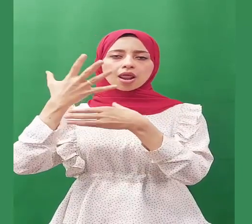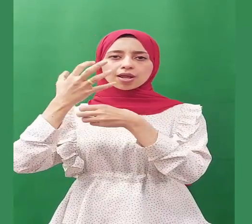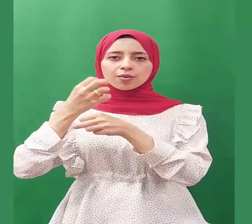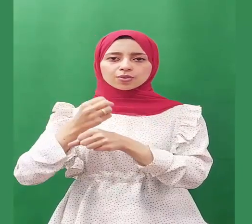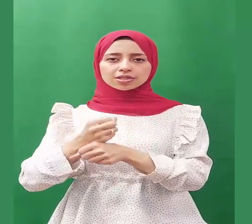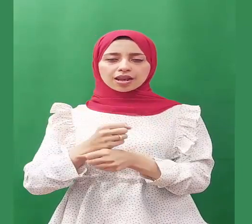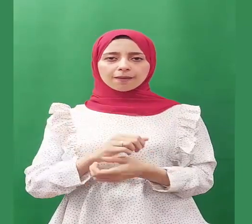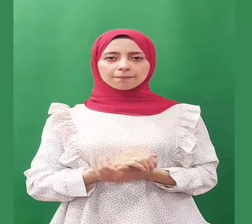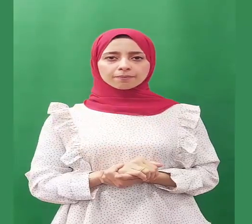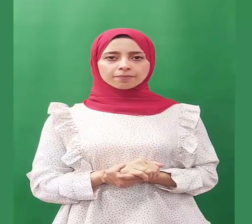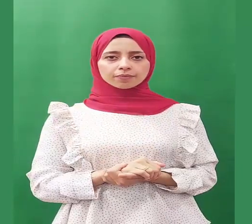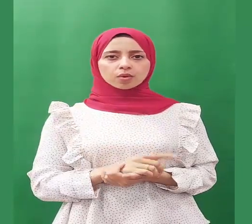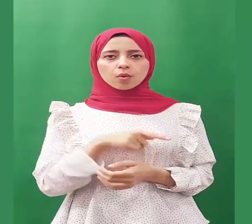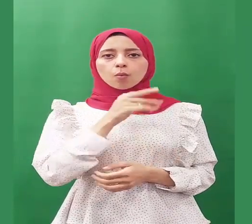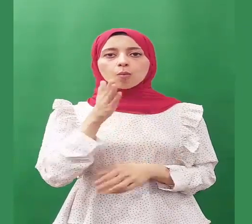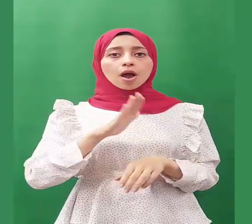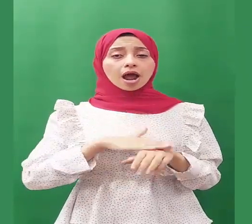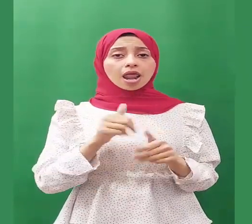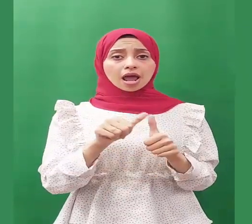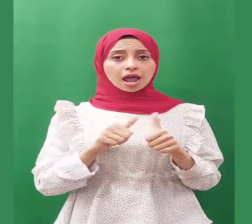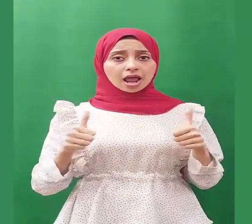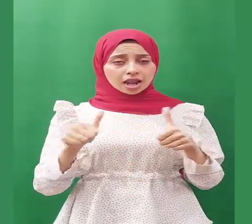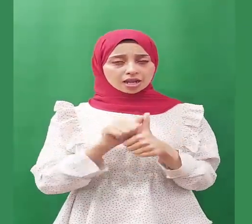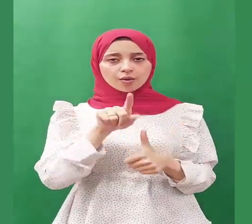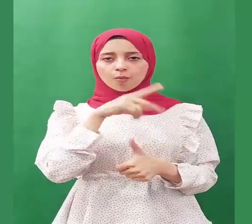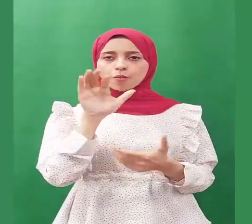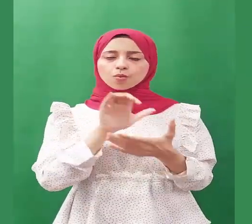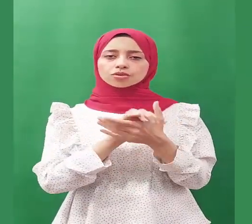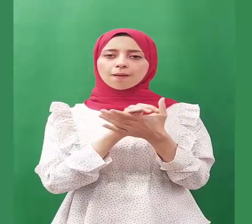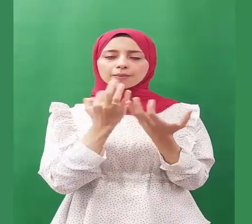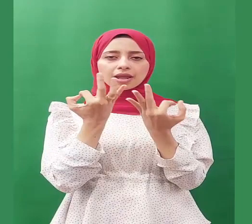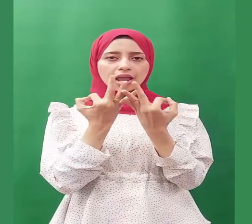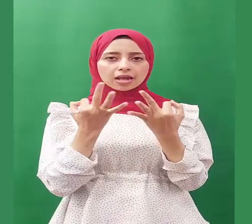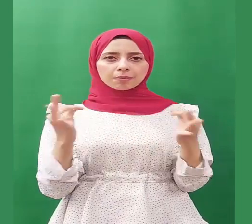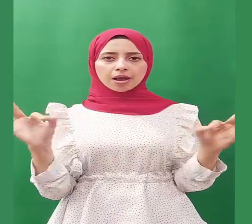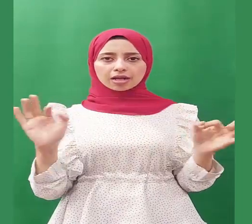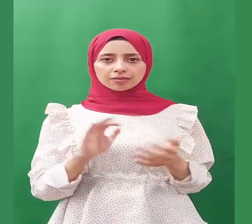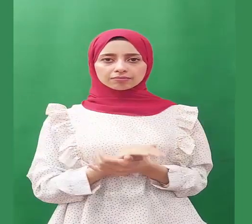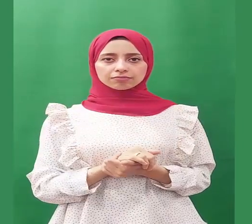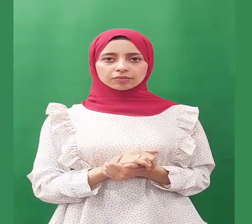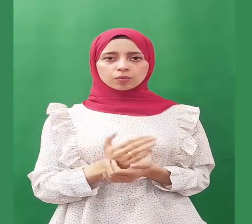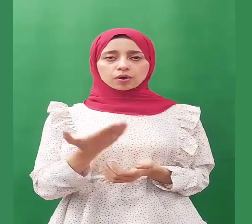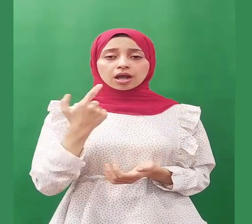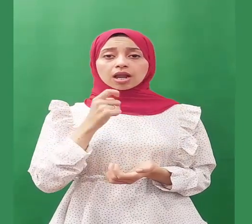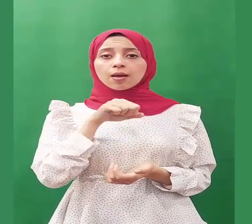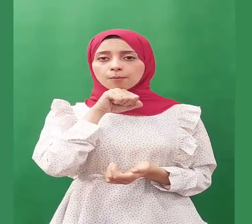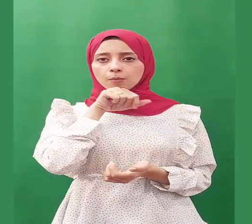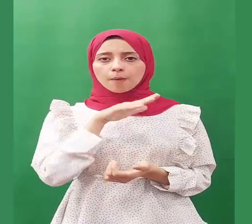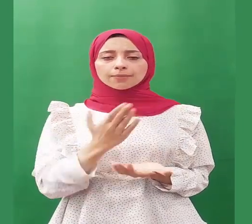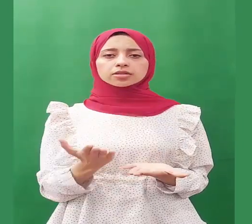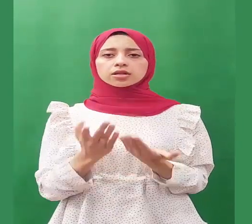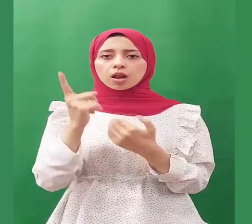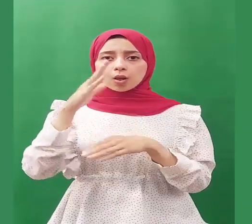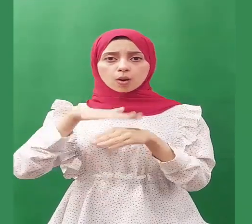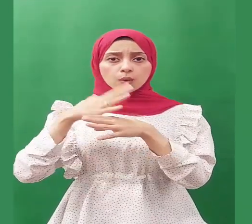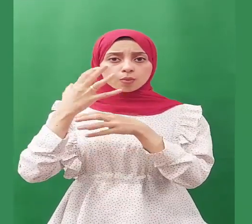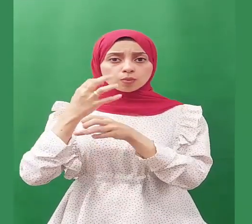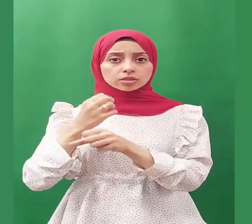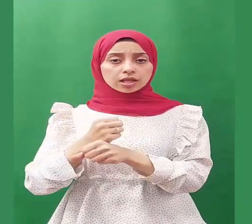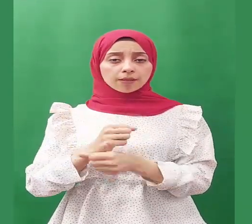الله عليه وسلم وعلى اله وصحبه اجمعين وكان نبينا صلوات ربي وسلامه عليه